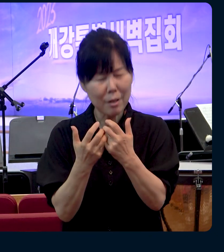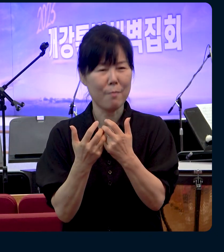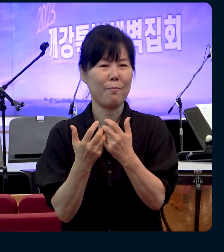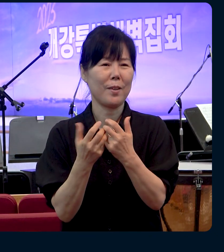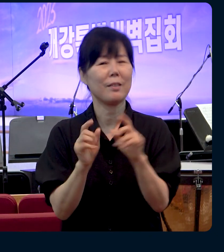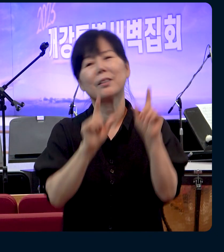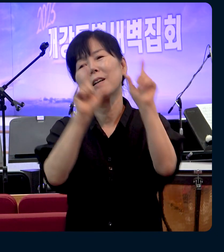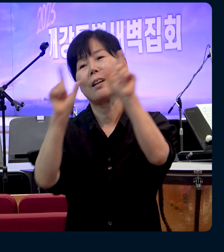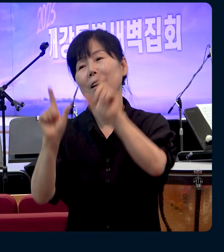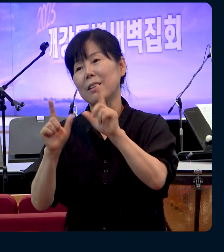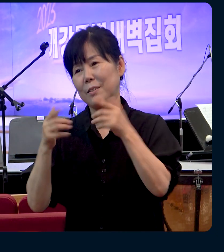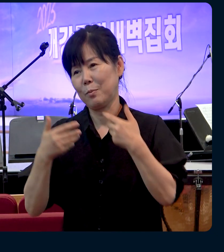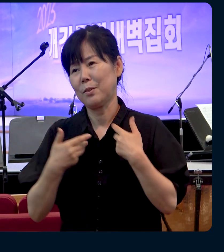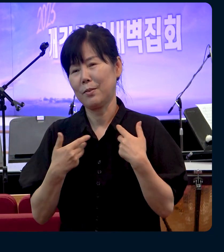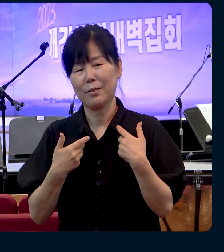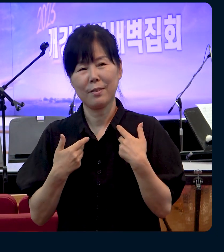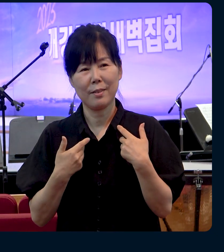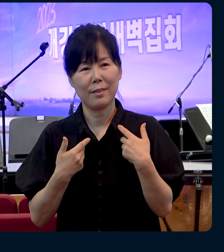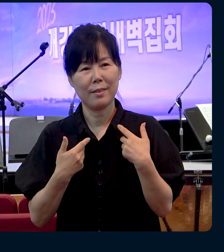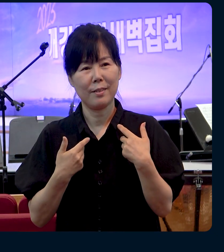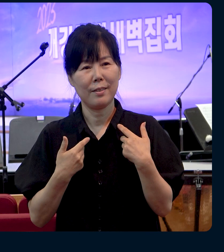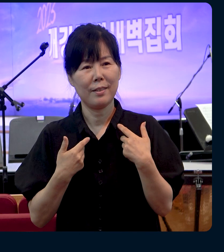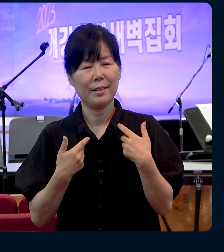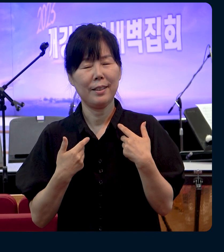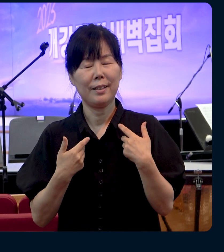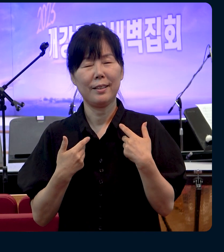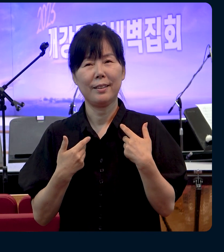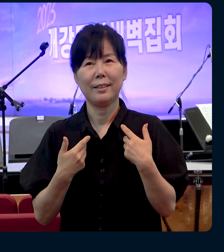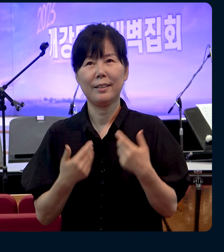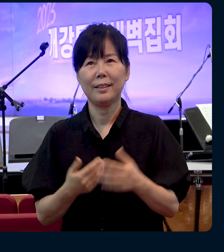감사함을 넘치게 하라.